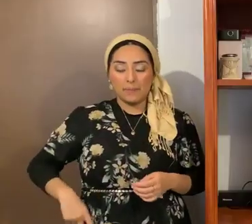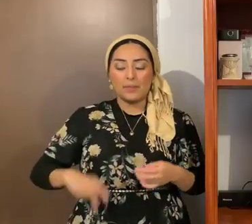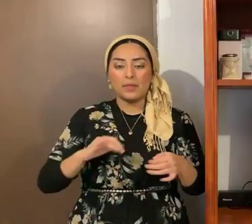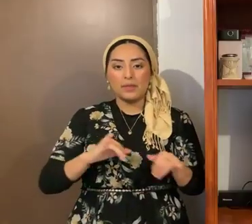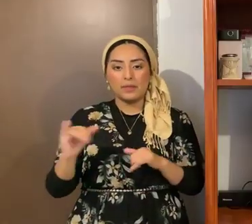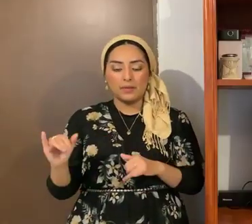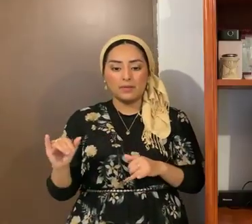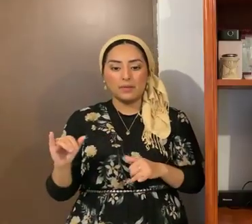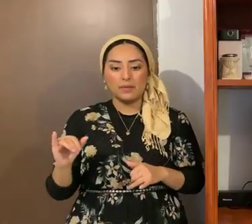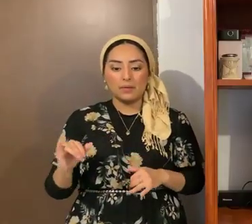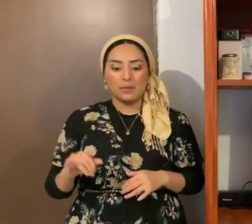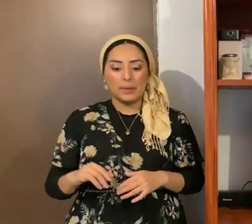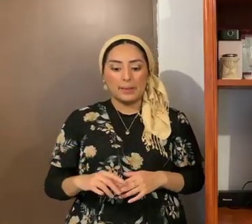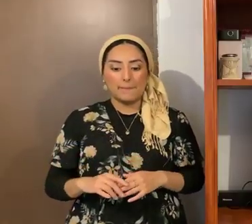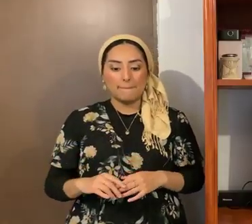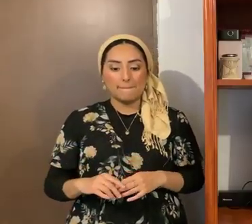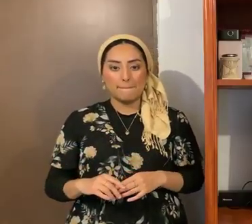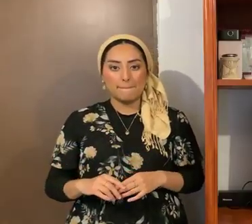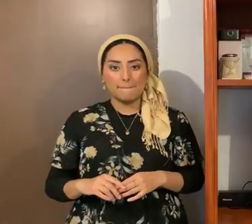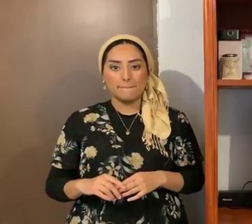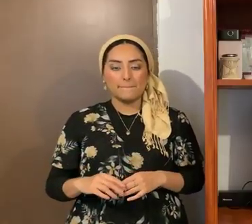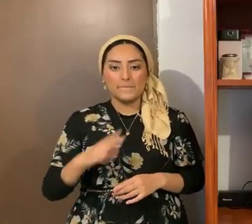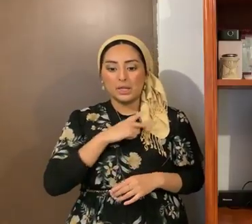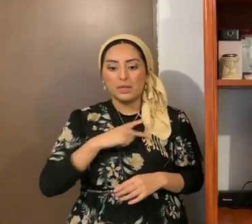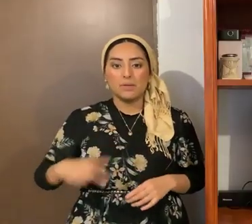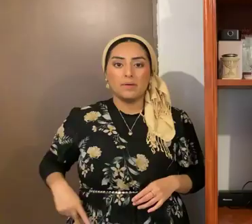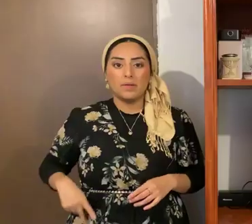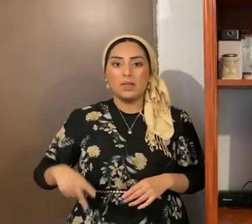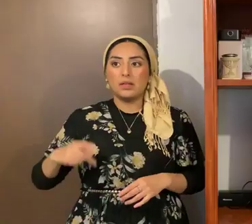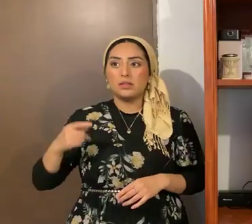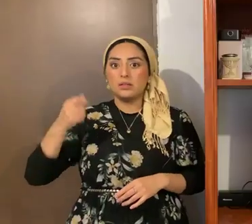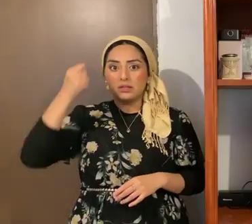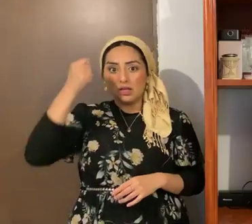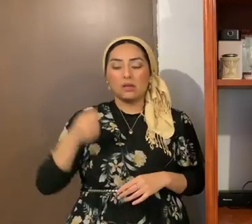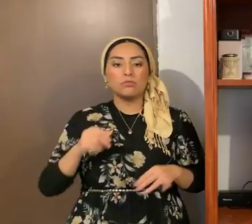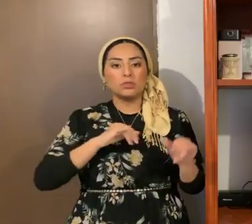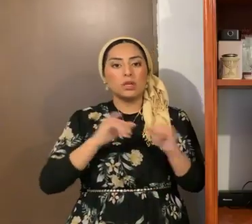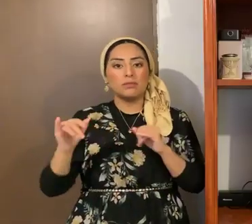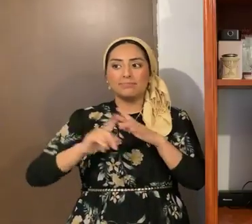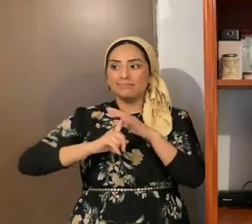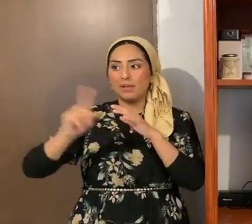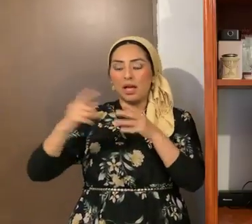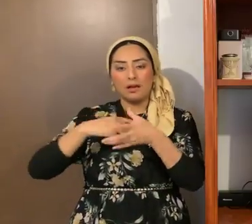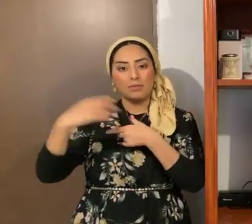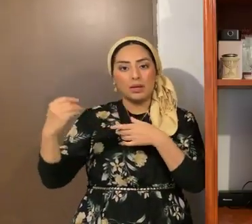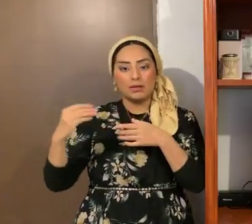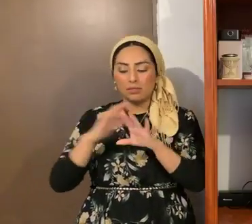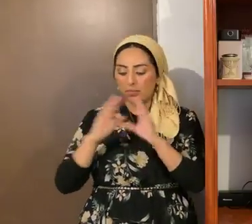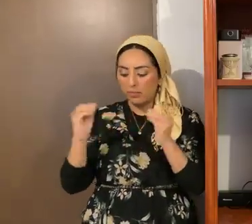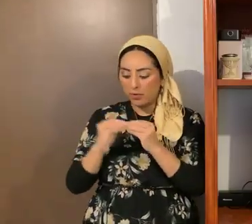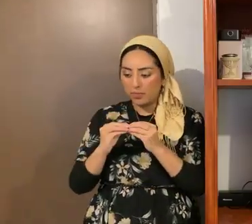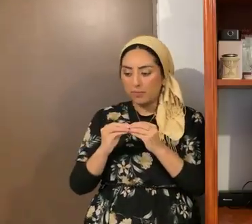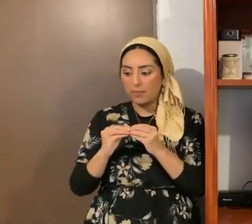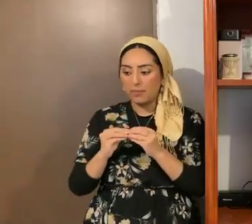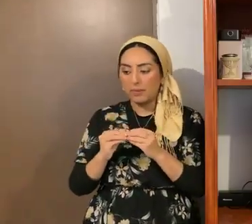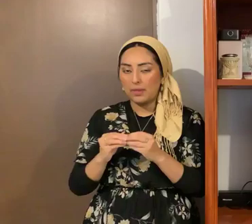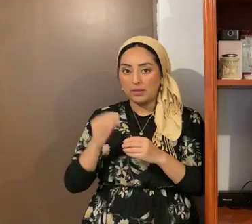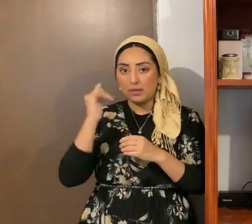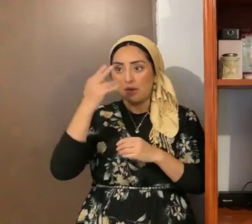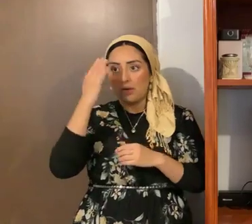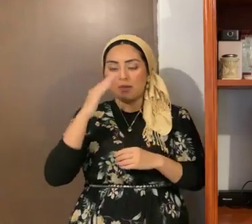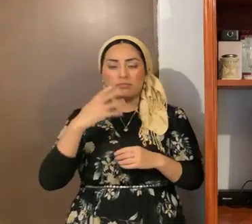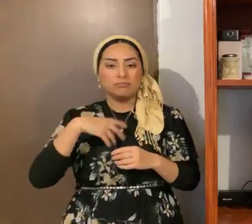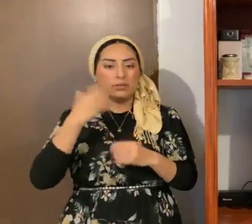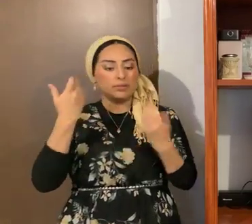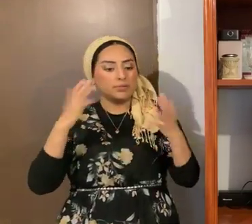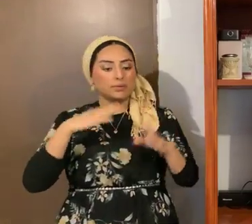también el reino del sur, también al exilio. Vámonos ya. Tenían harto al Eterno, por